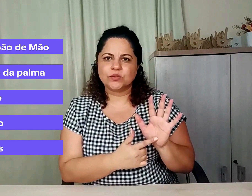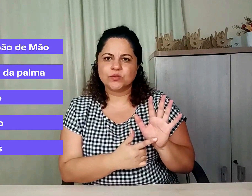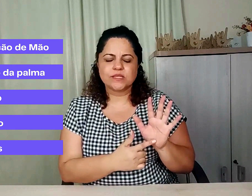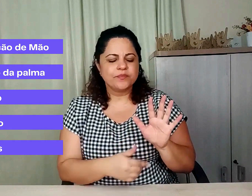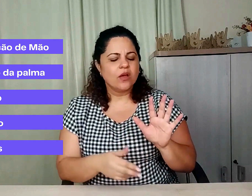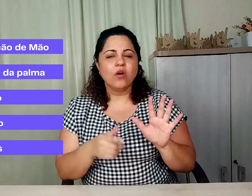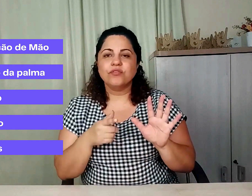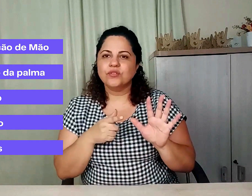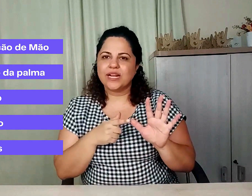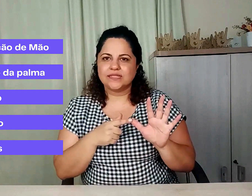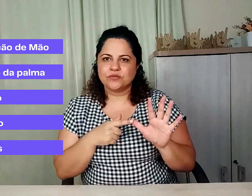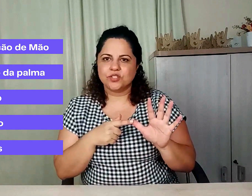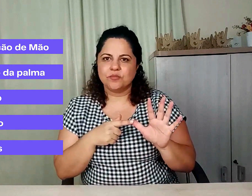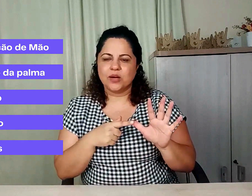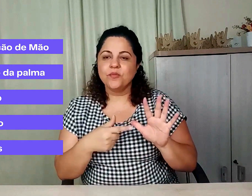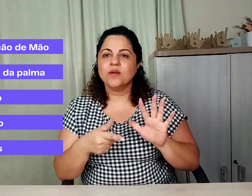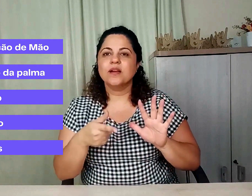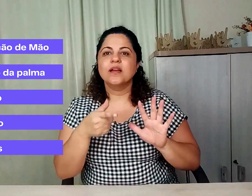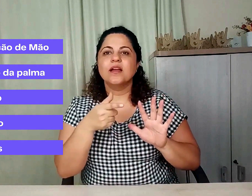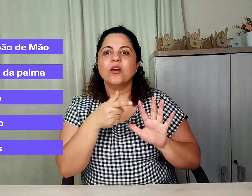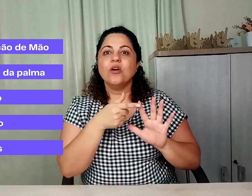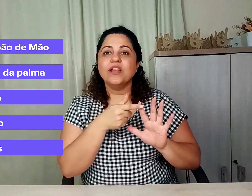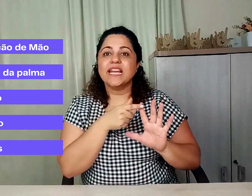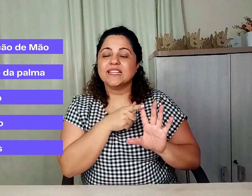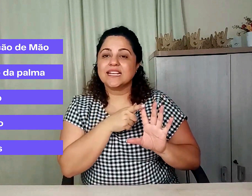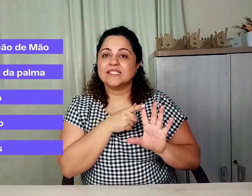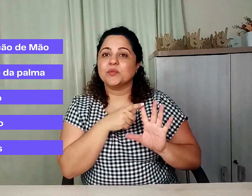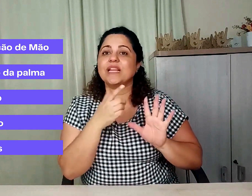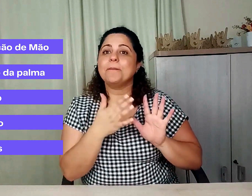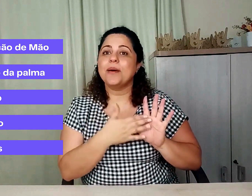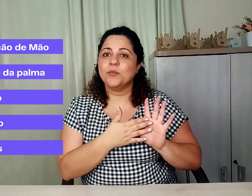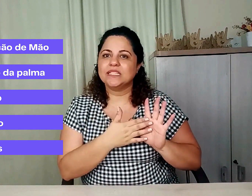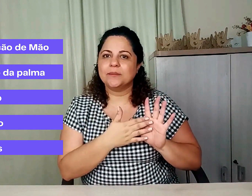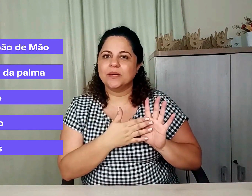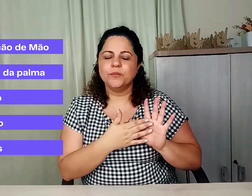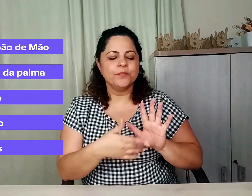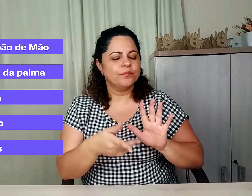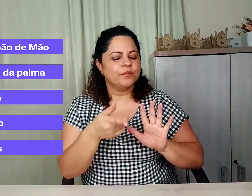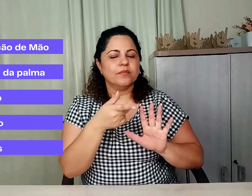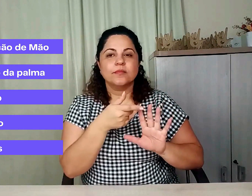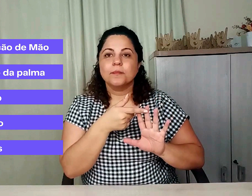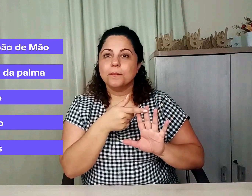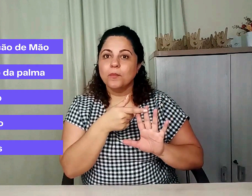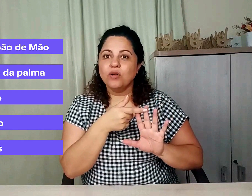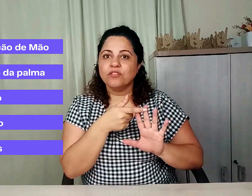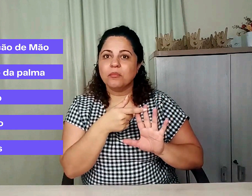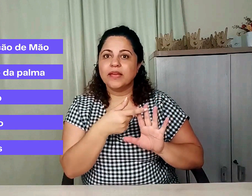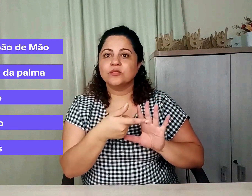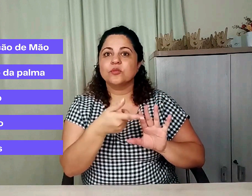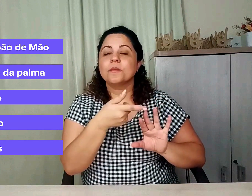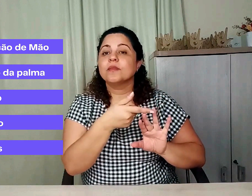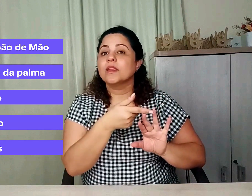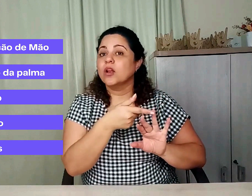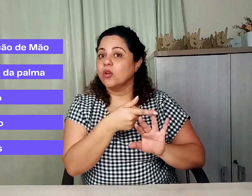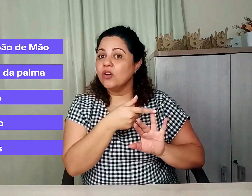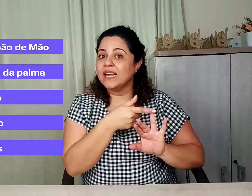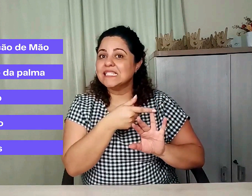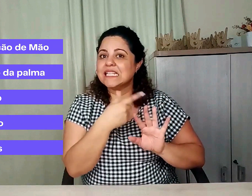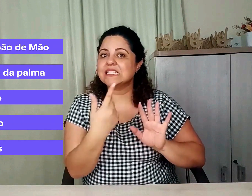parâmetros: configuração de mão, orientação da palma da mão, movimento,